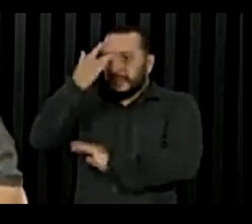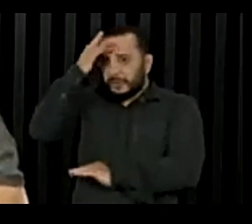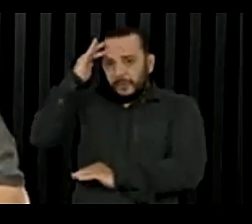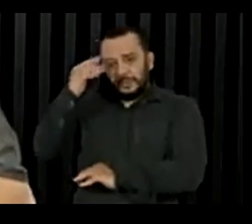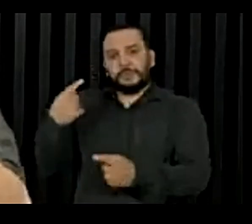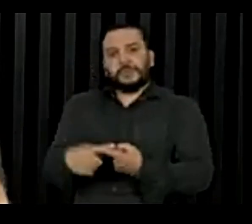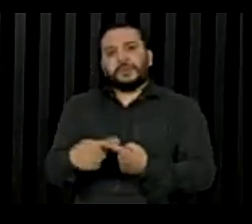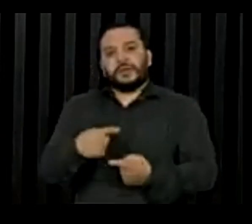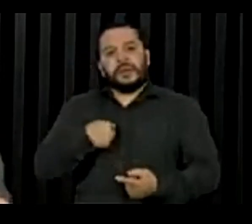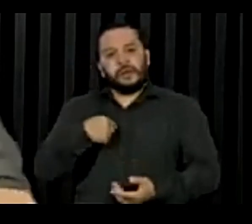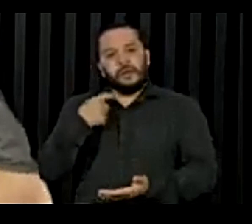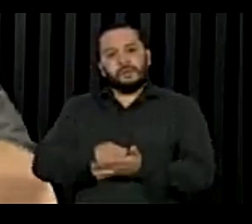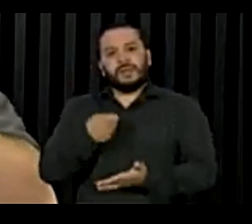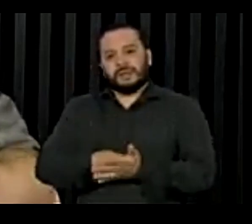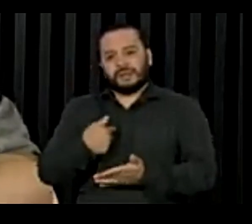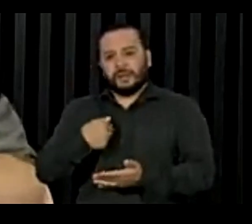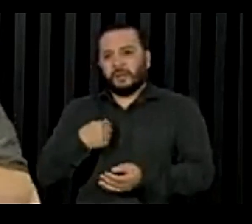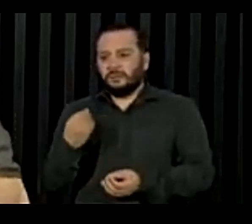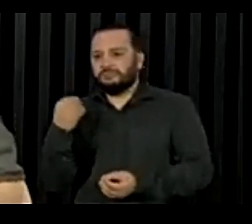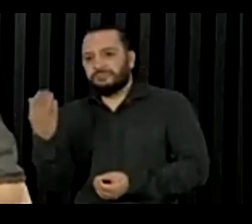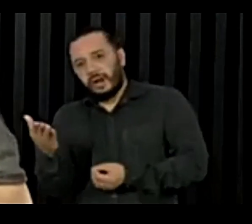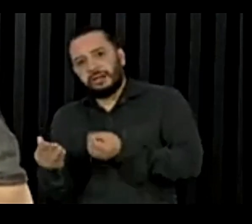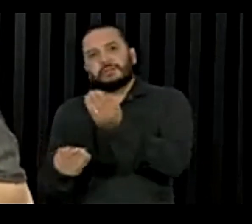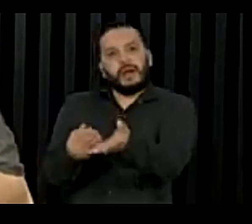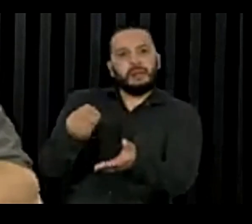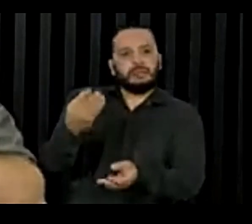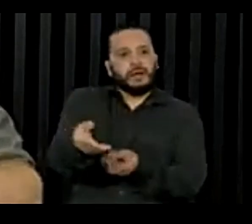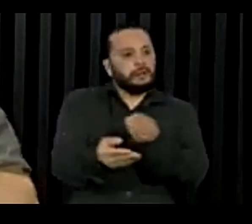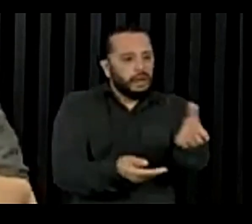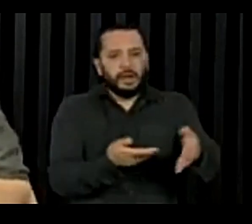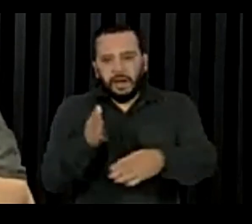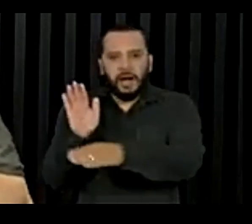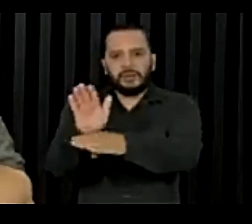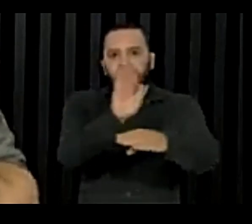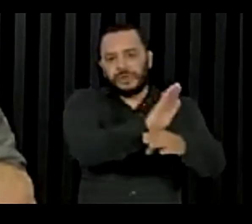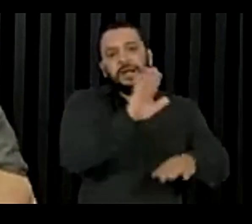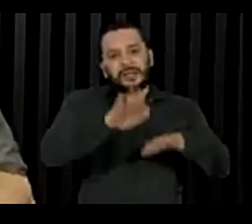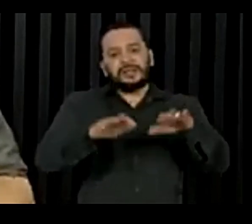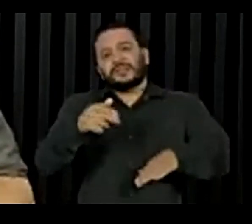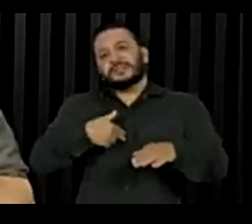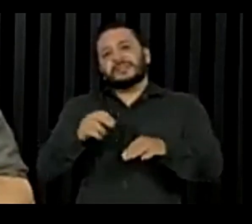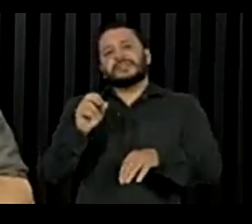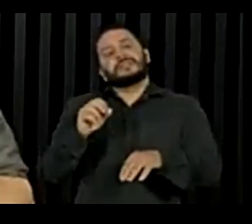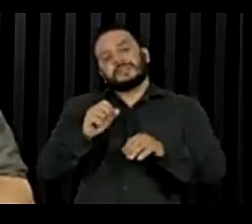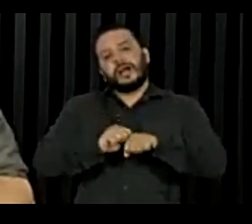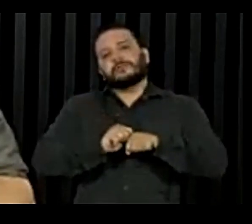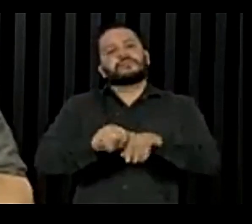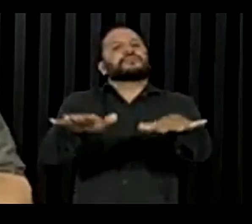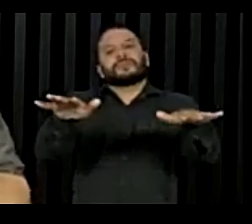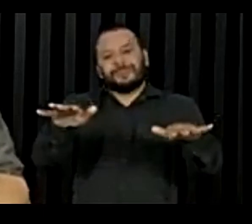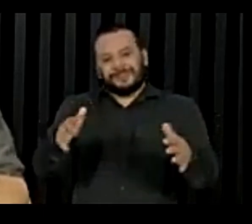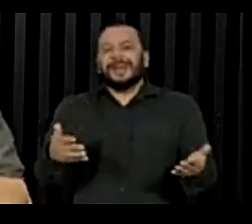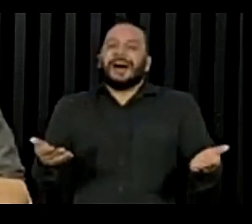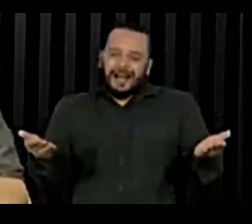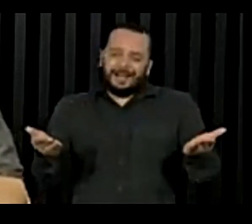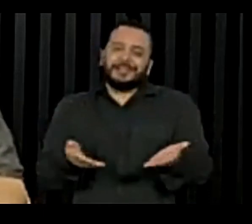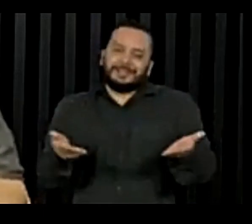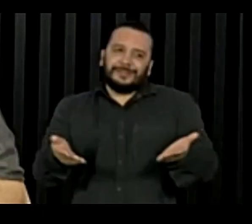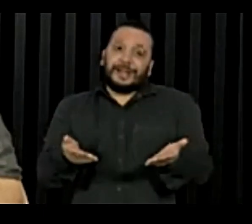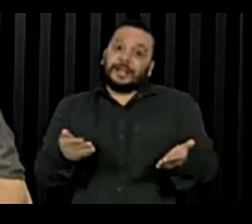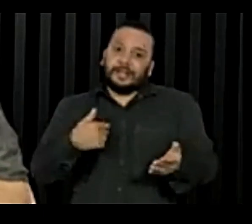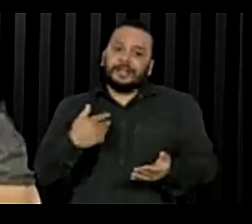obrigação, né, fazer doações, fazer contribuições, e essas coisas acabam viralizando. E daí surgiu o meme Cabe ao Felipe Neto,